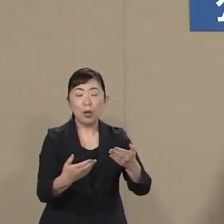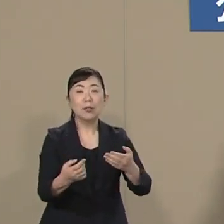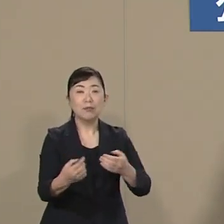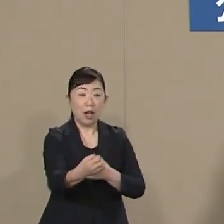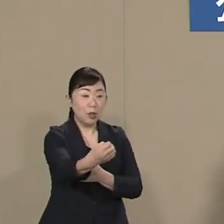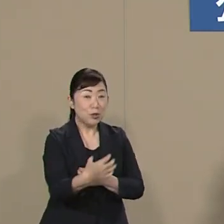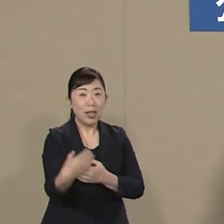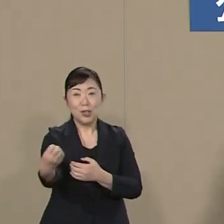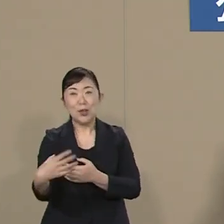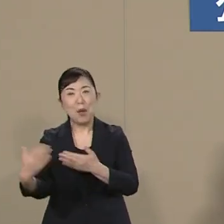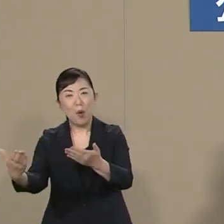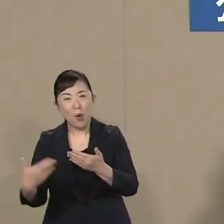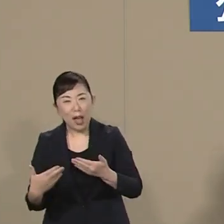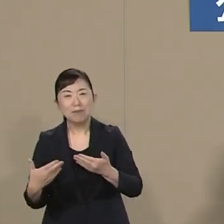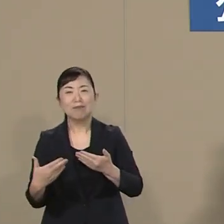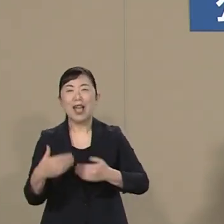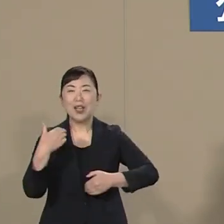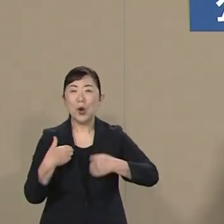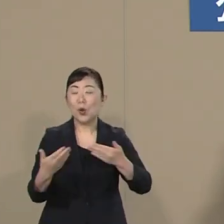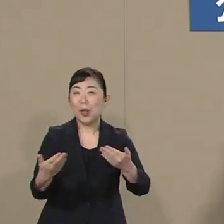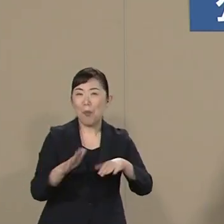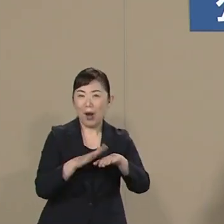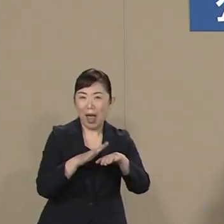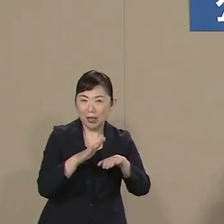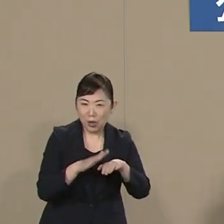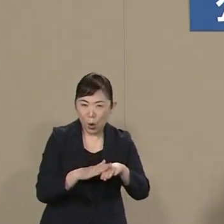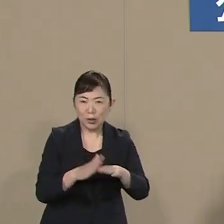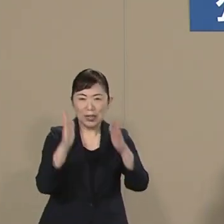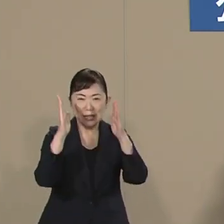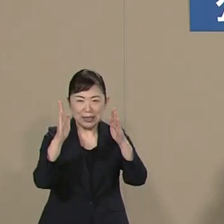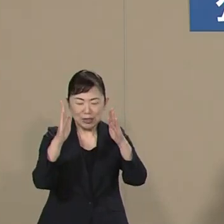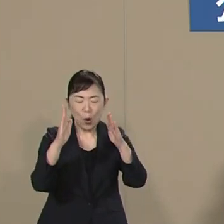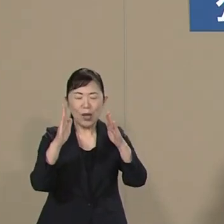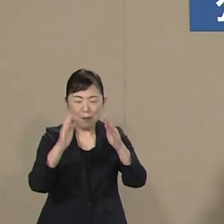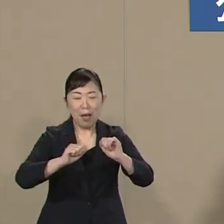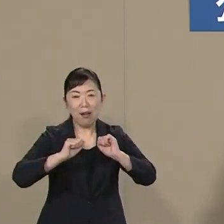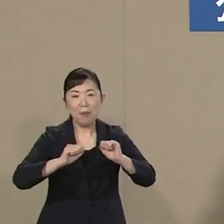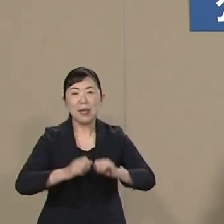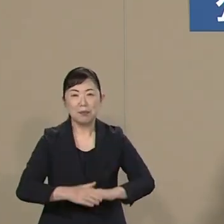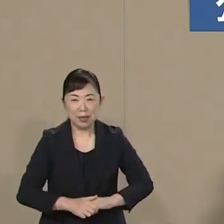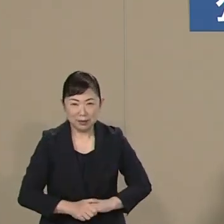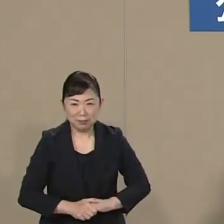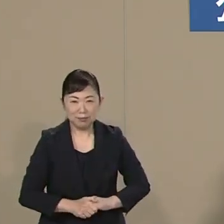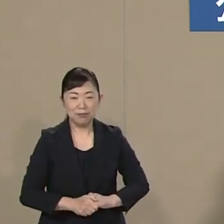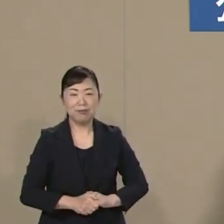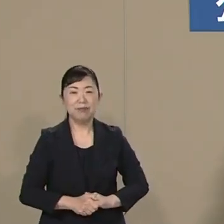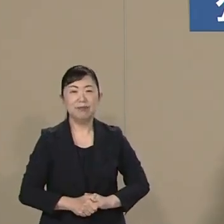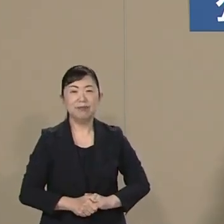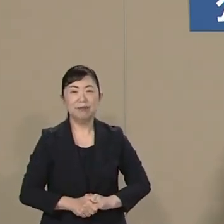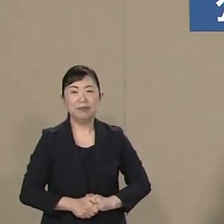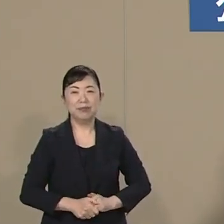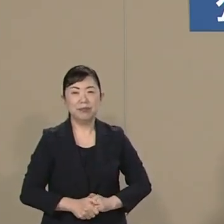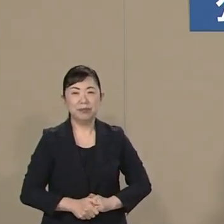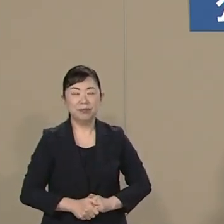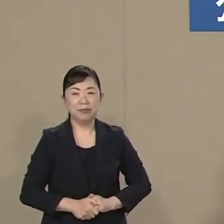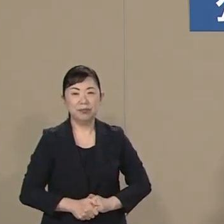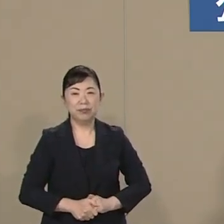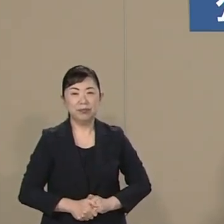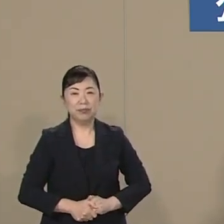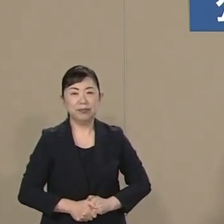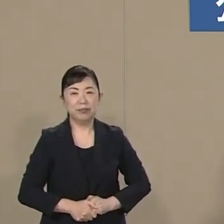がつけば川の気がつけば川のと喜んでいただけるよう実績を積み重ねてまいります